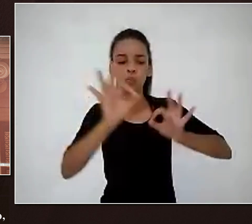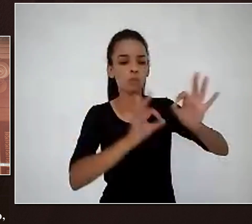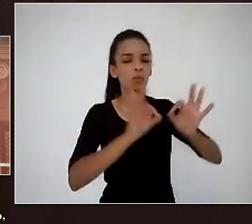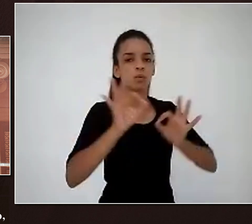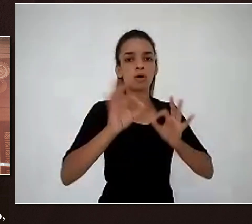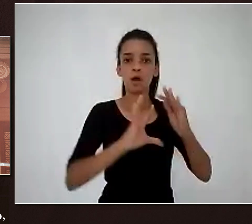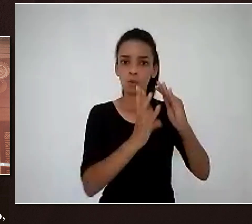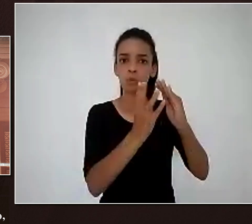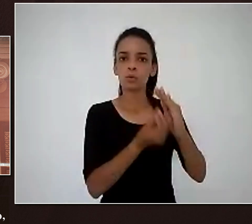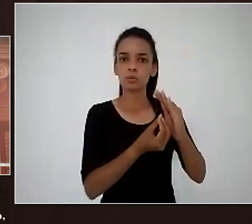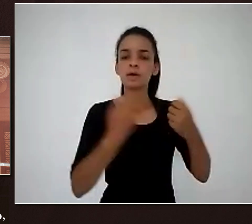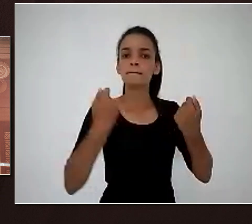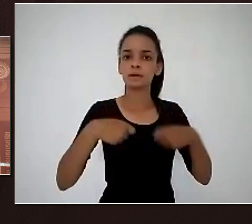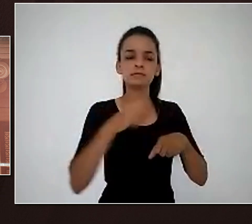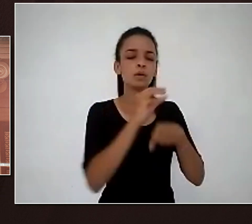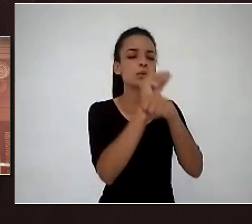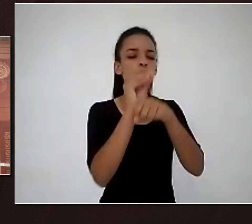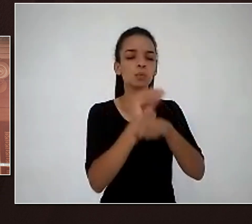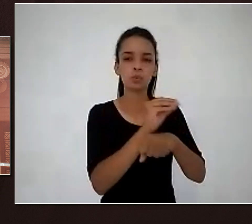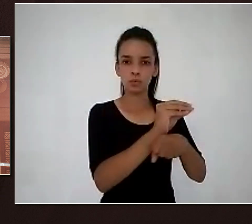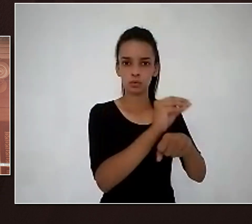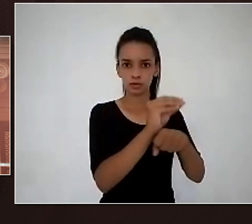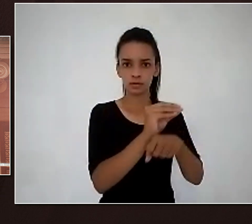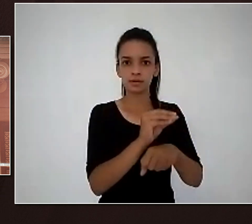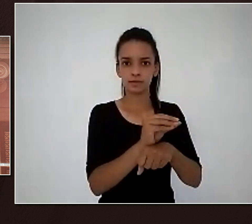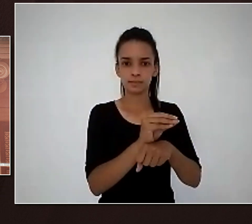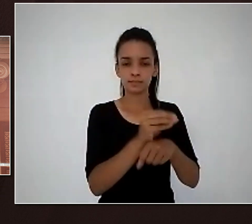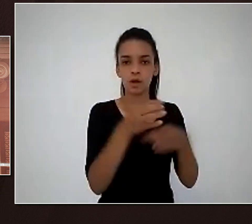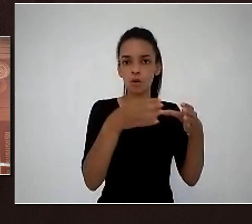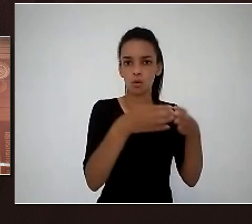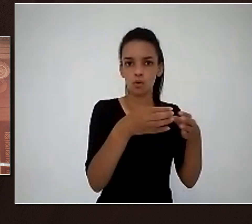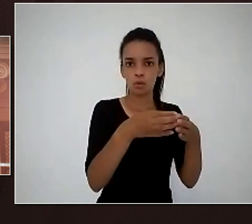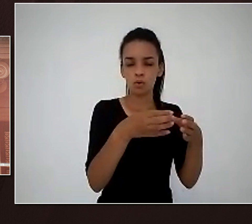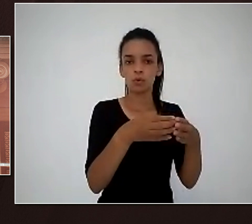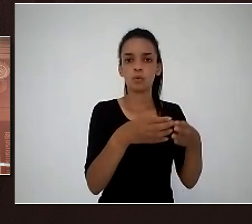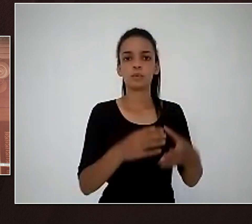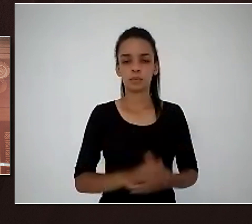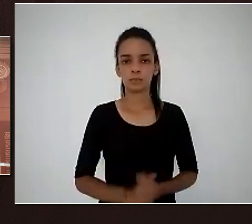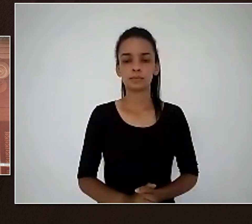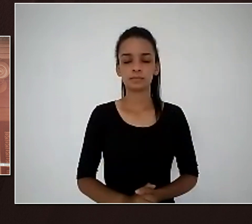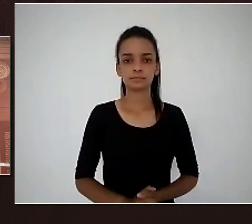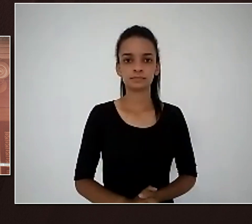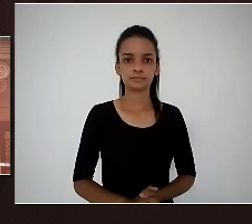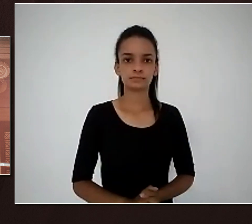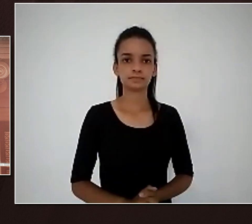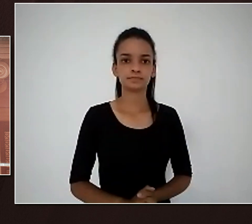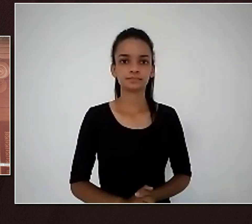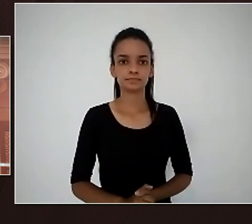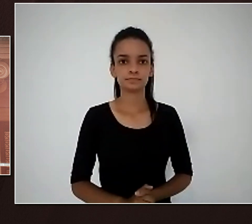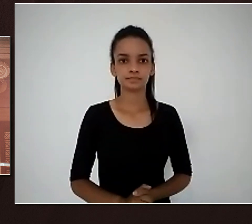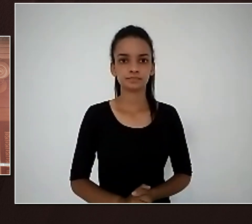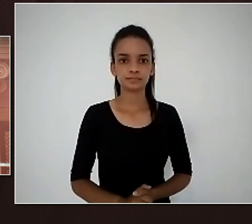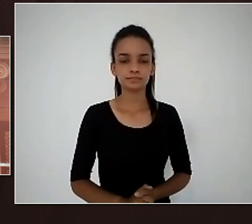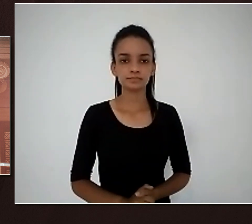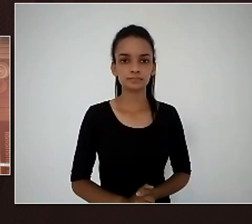de Deus, né? Isso está em 1 Pedro 5, não é isso? 1 Pedro 5,